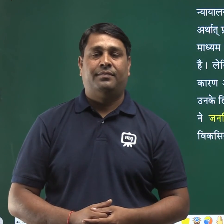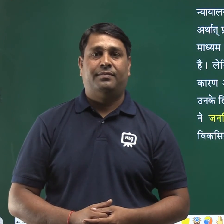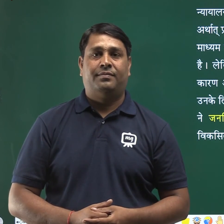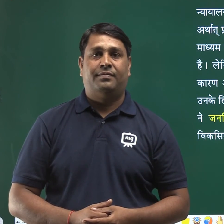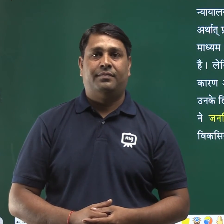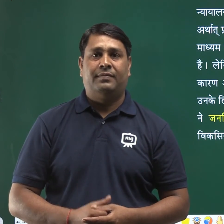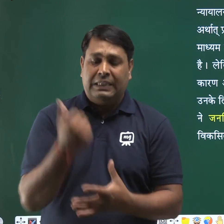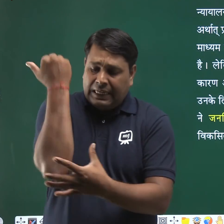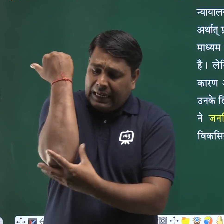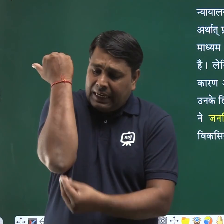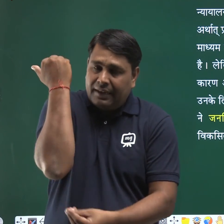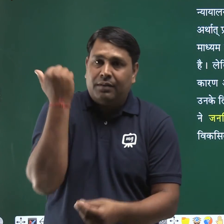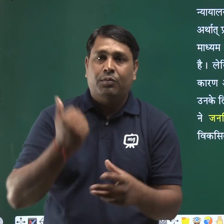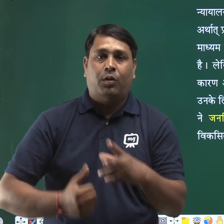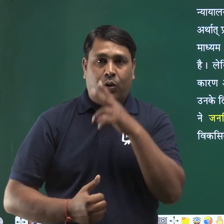गरीब और